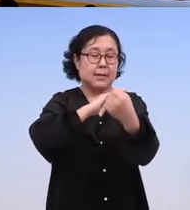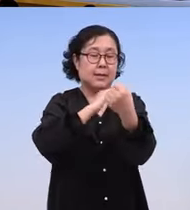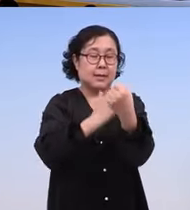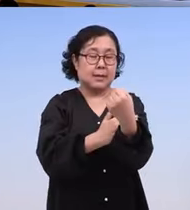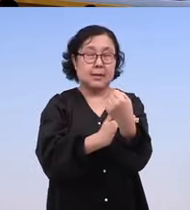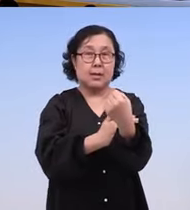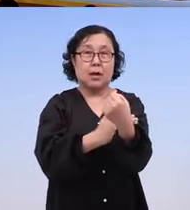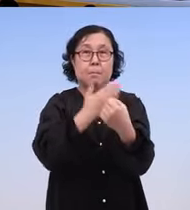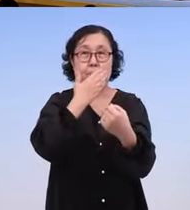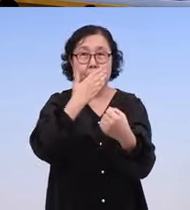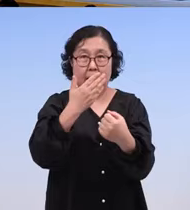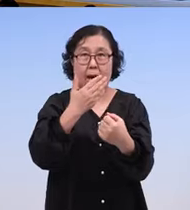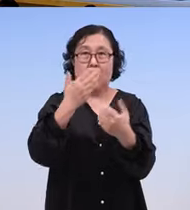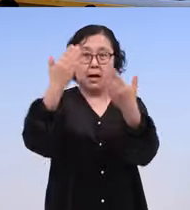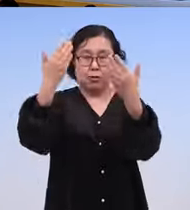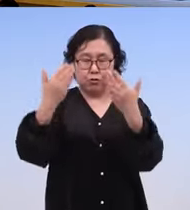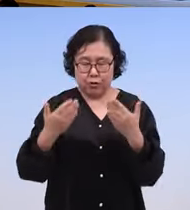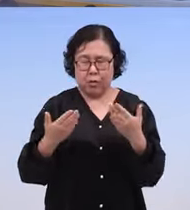내게 능력 주시는 자.